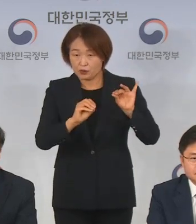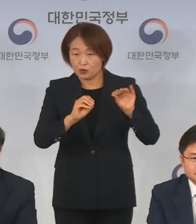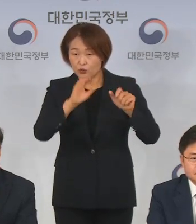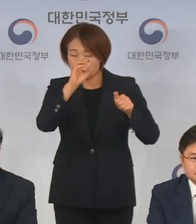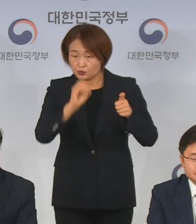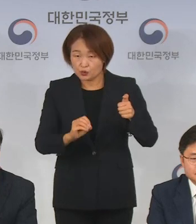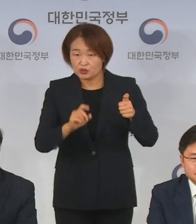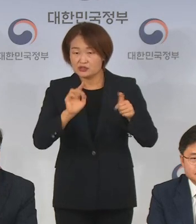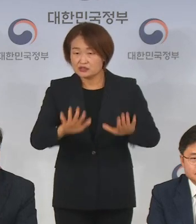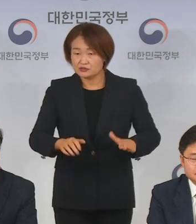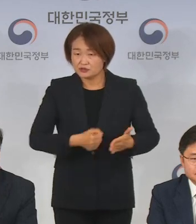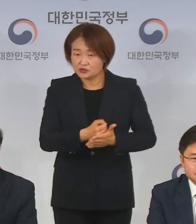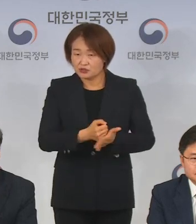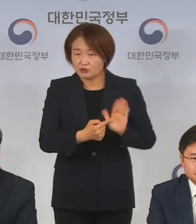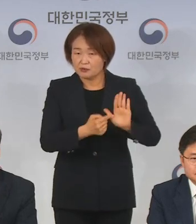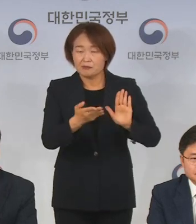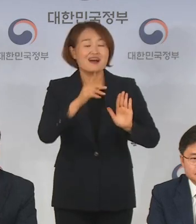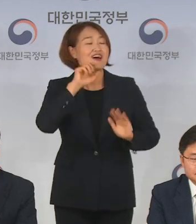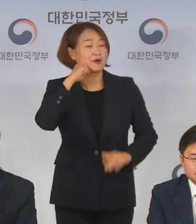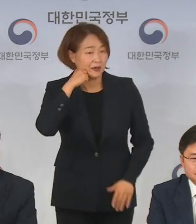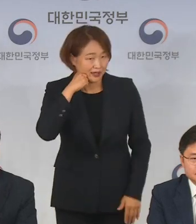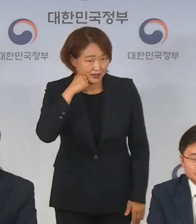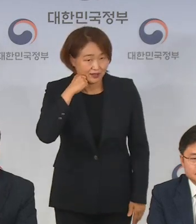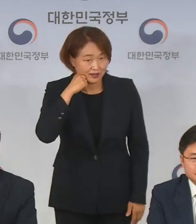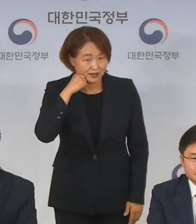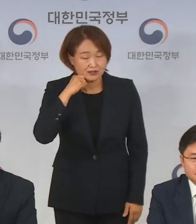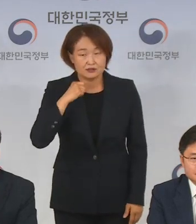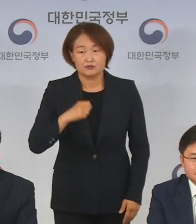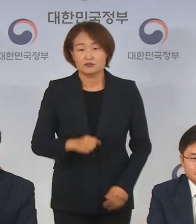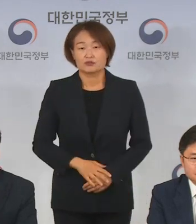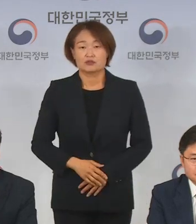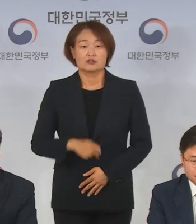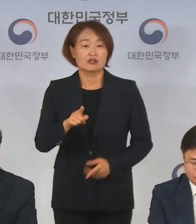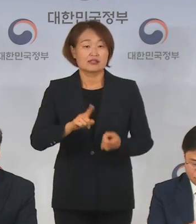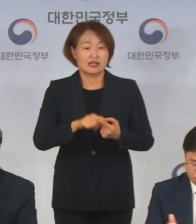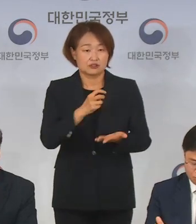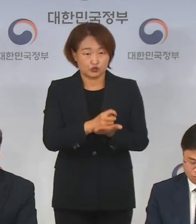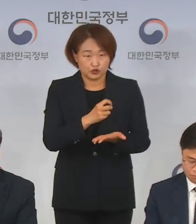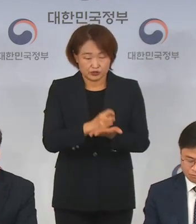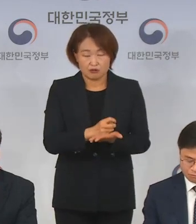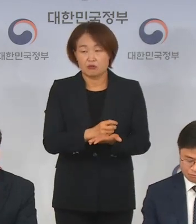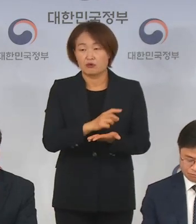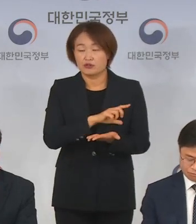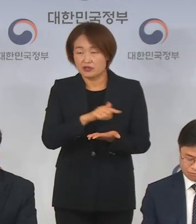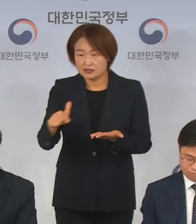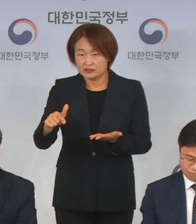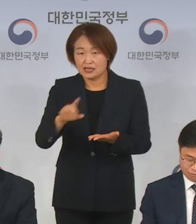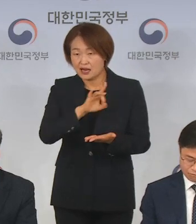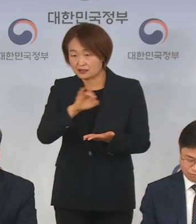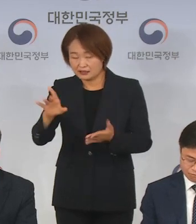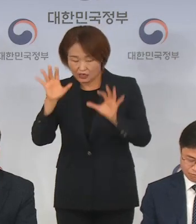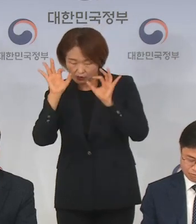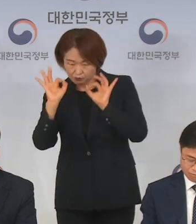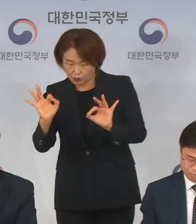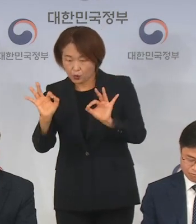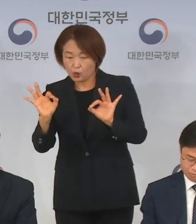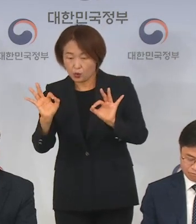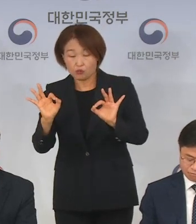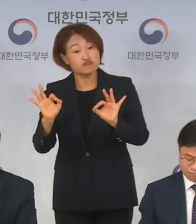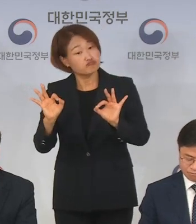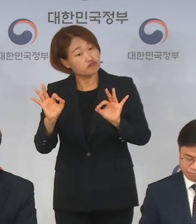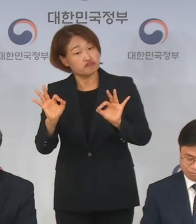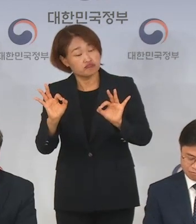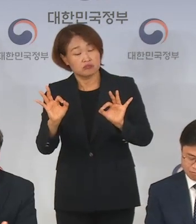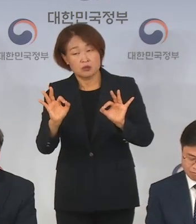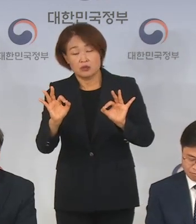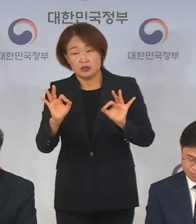자리에서 바로 정할 수 있는 것은 아닌 것 같고요. 그건 저희들이 관련 규정이라든지 국제적인 규범 등 이런 걸 좀 따져봐서, 만일에 뭐